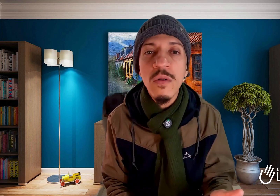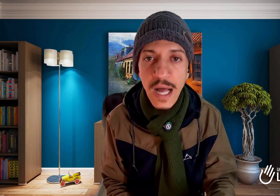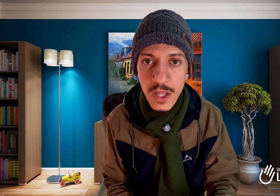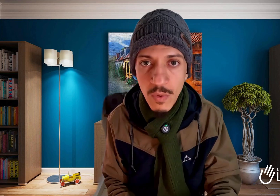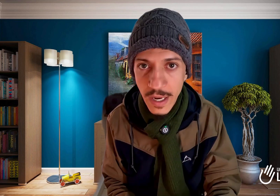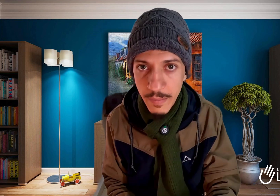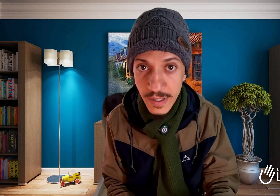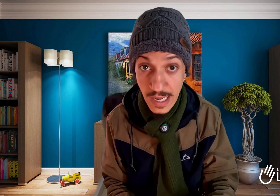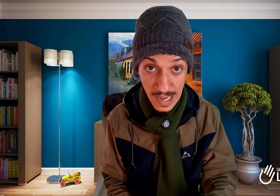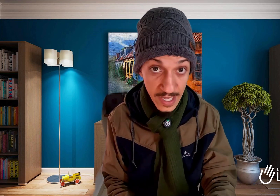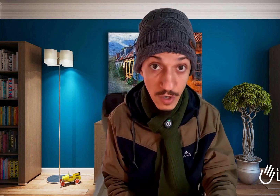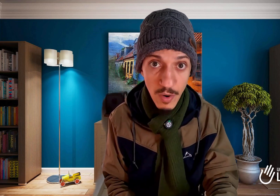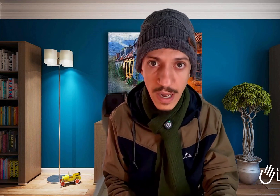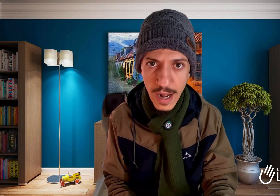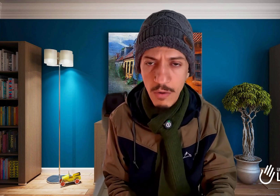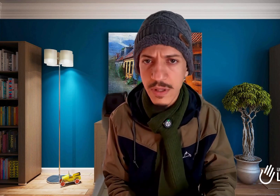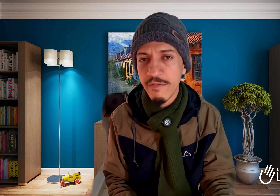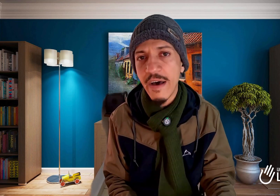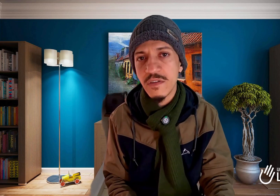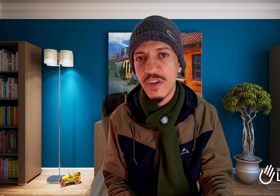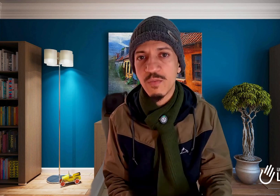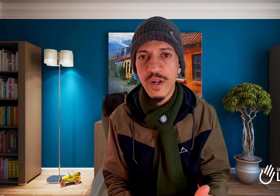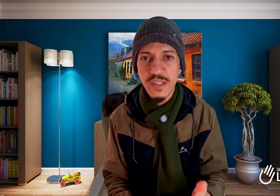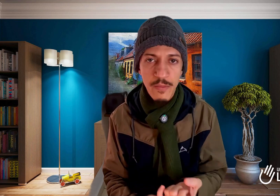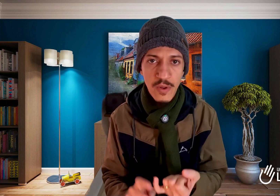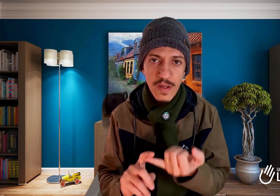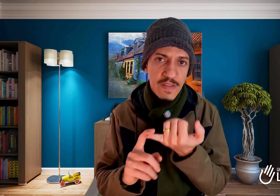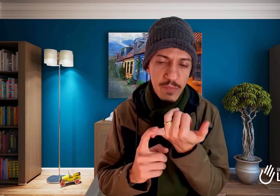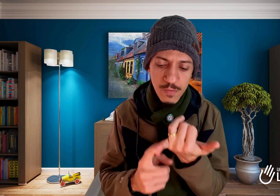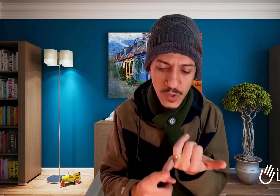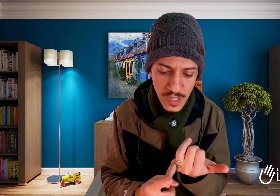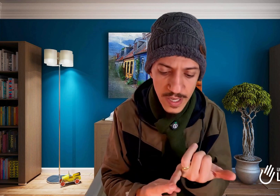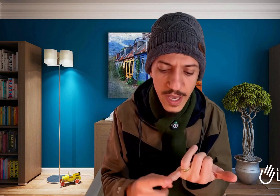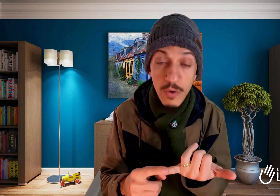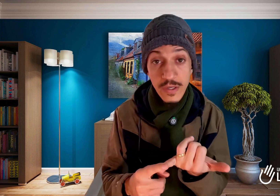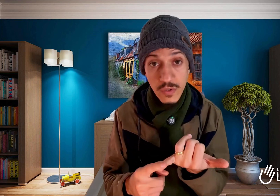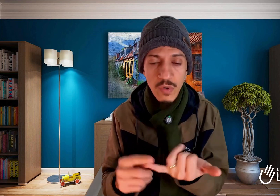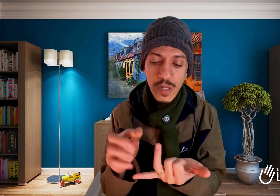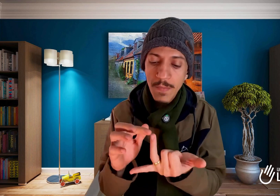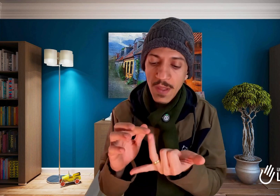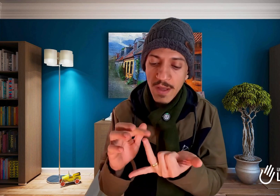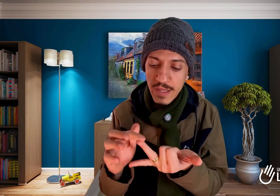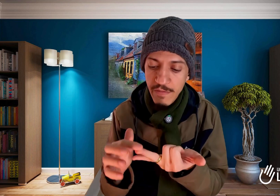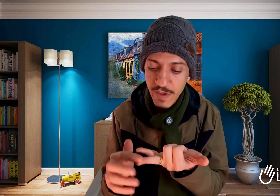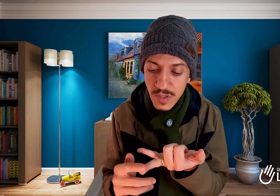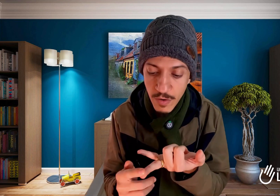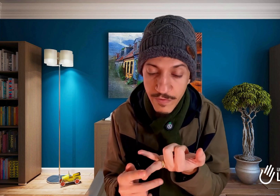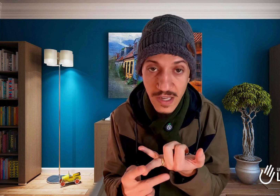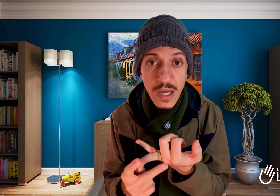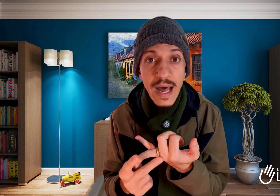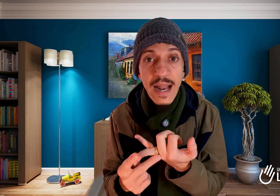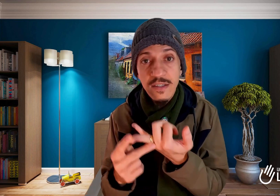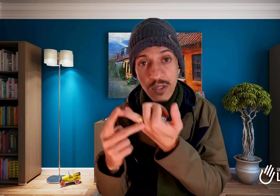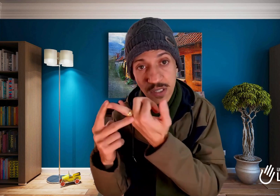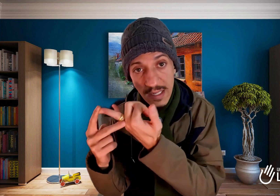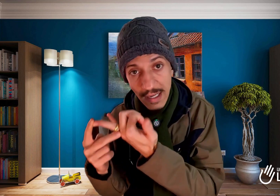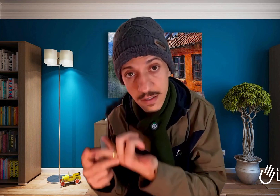com a Libras. Aqui no meu canal tem vários vídeos, por exemplo, da minha esposa Raquel, que é surda, tem vídeos que eu faço análise de sinalização